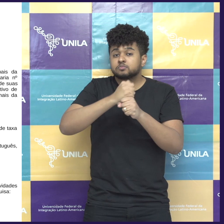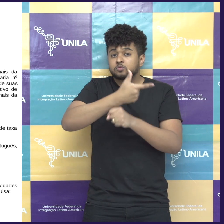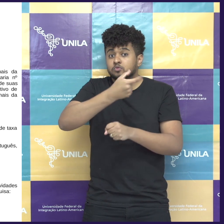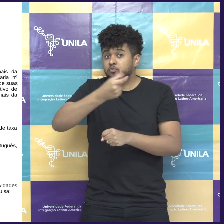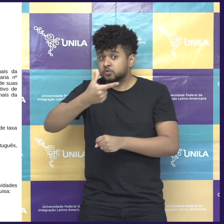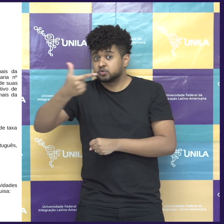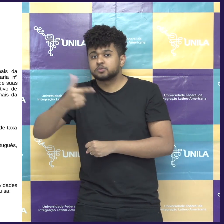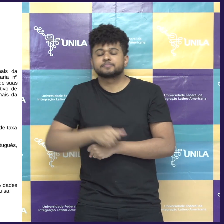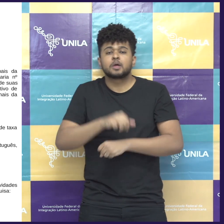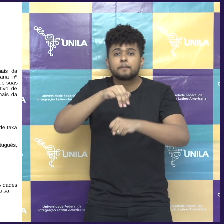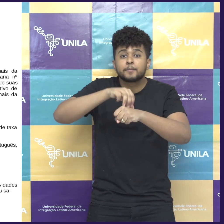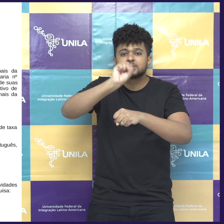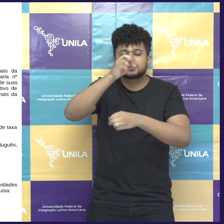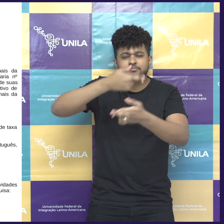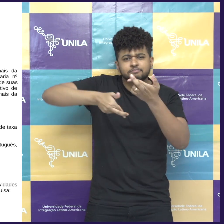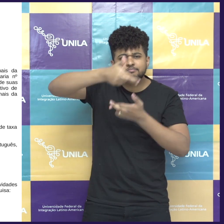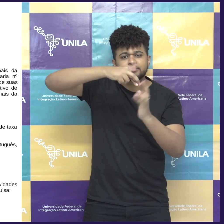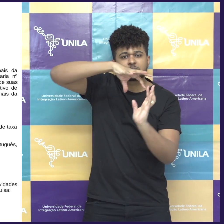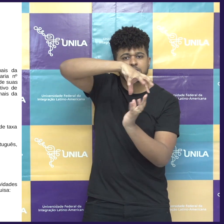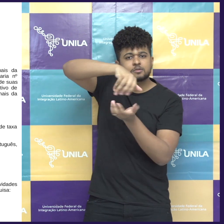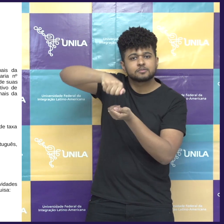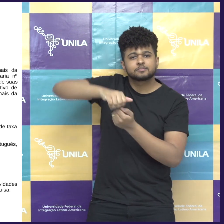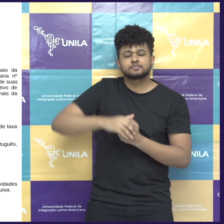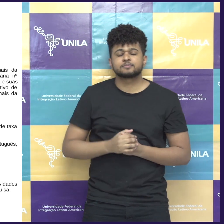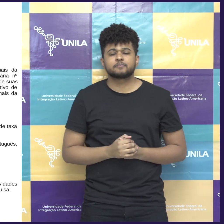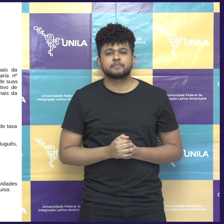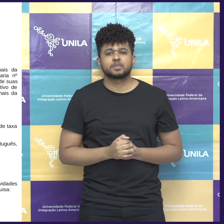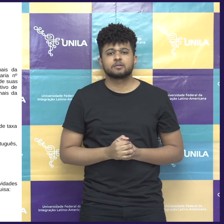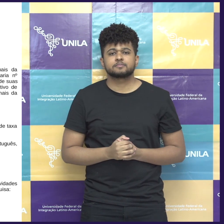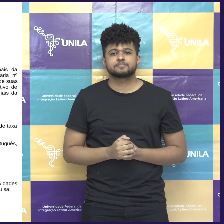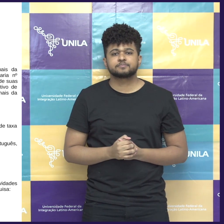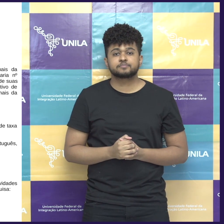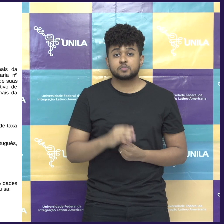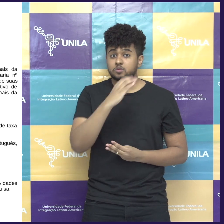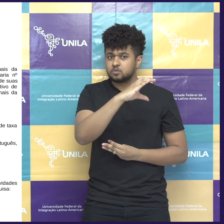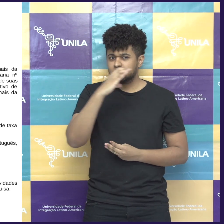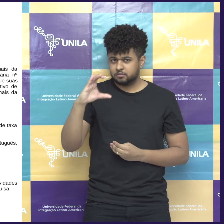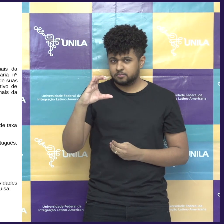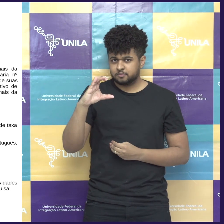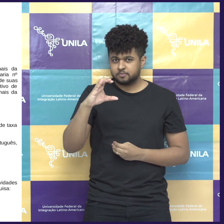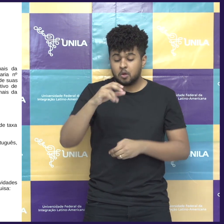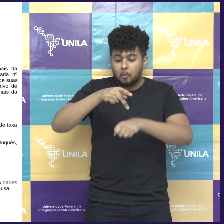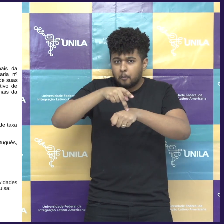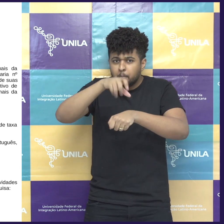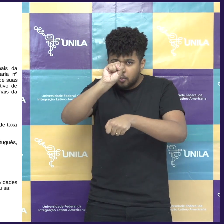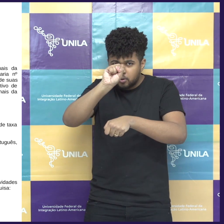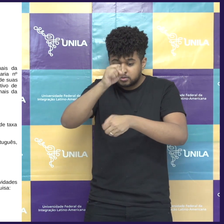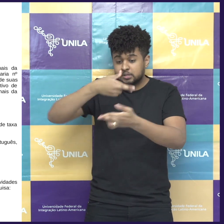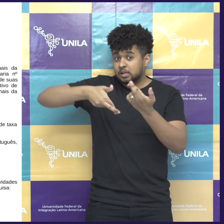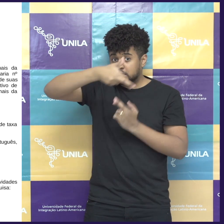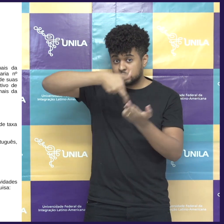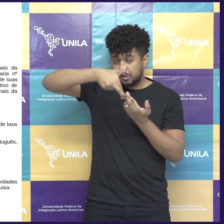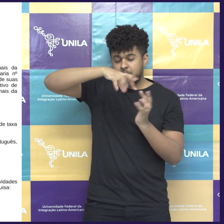2022. Mestrado em Relações Internacionais. O coordenador do Programa de Pós-Graduação em